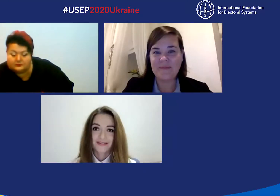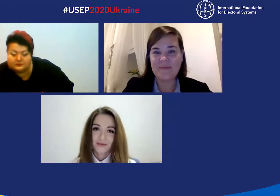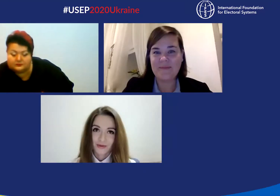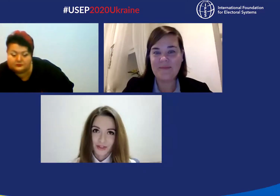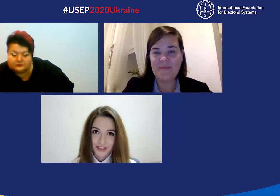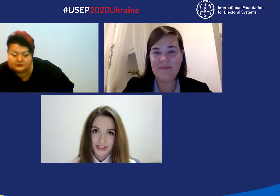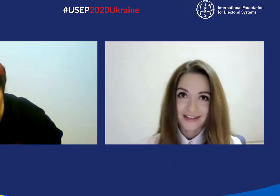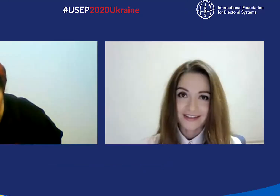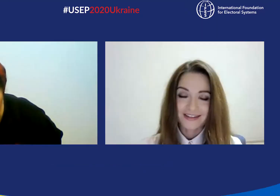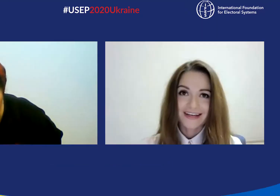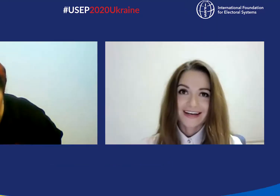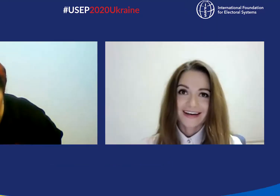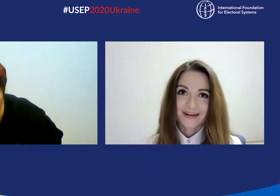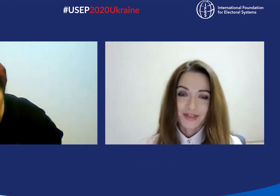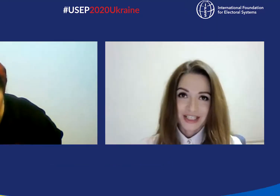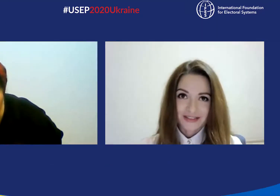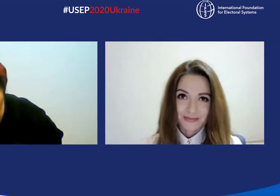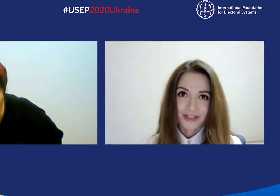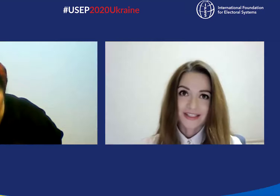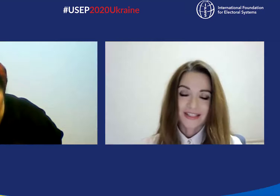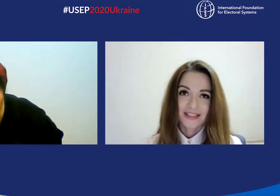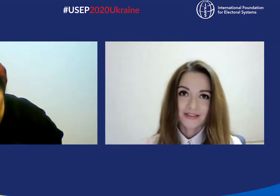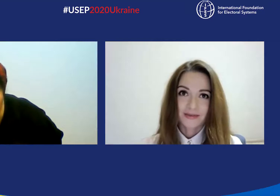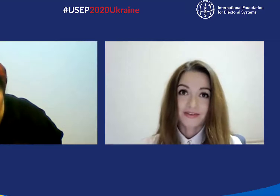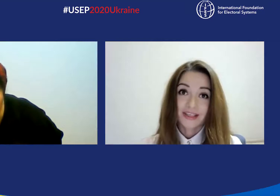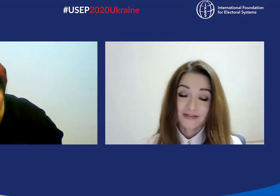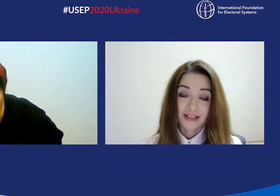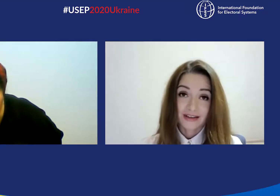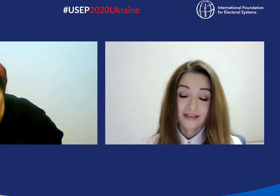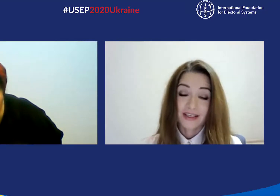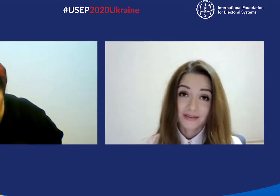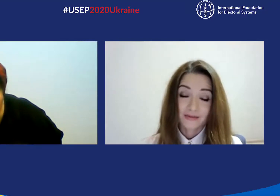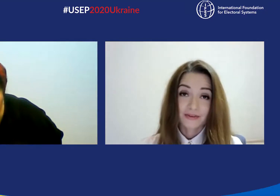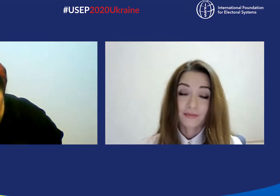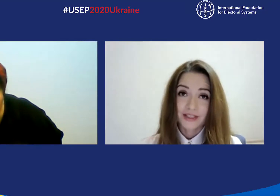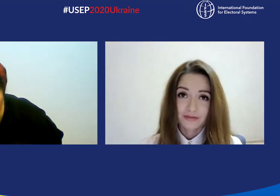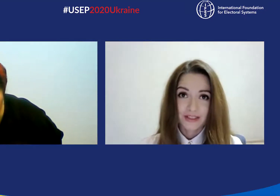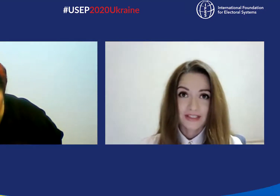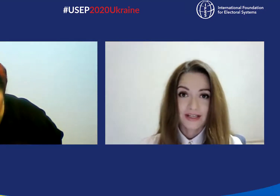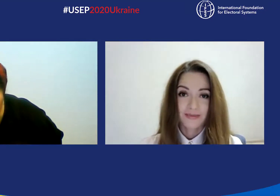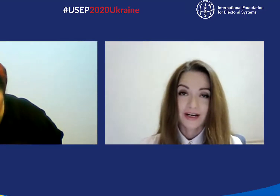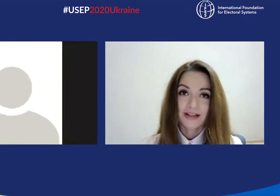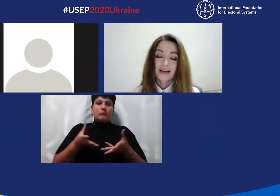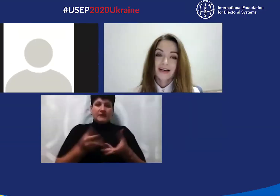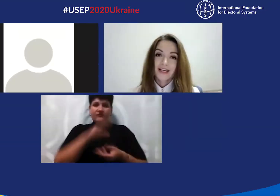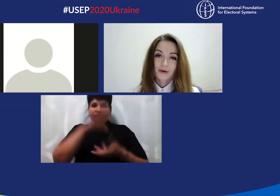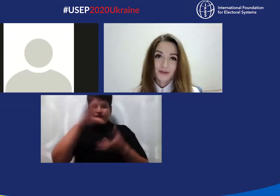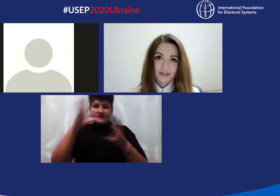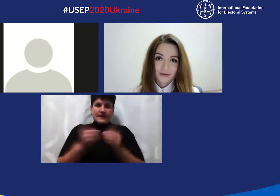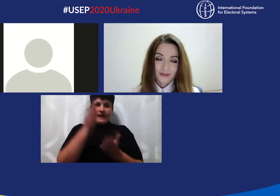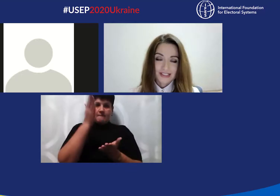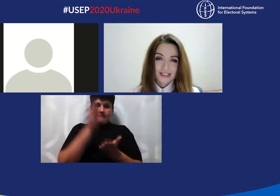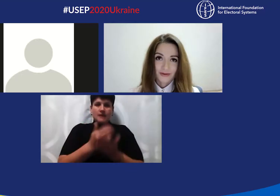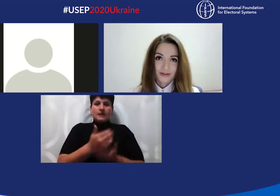використовуються. We had an opportunity to talk a bit about how the social media